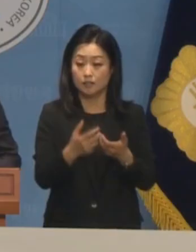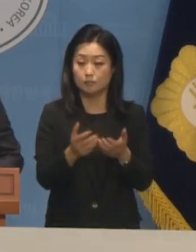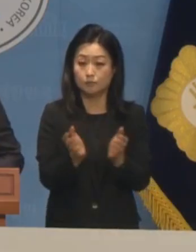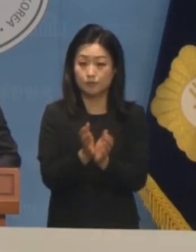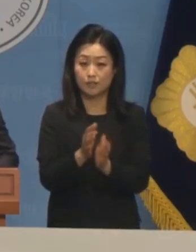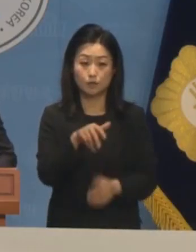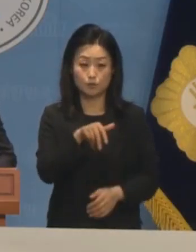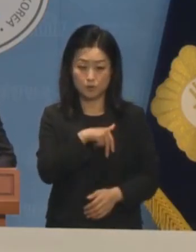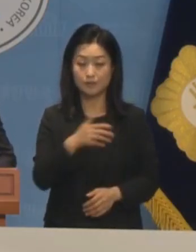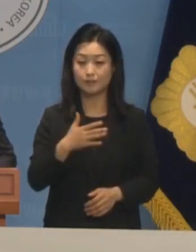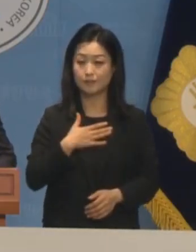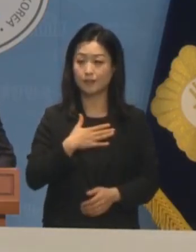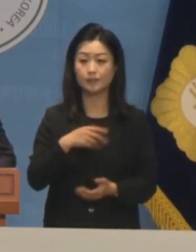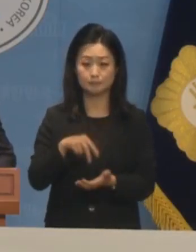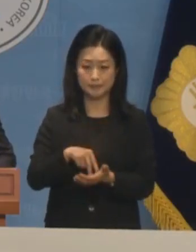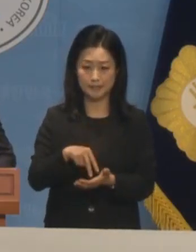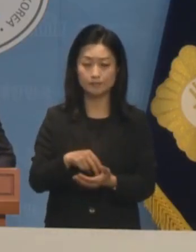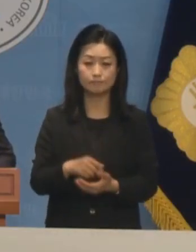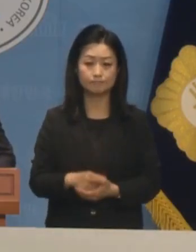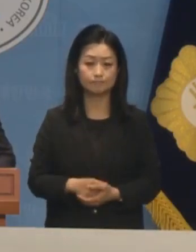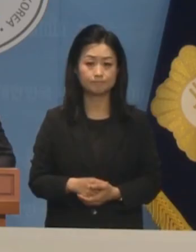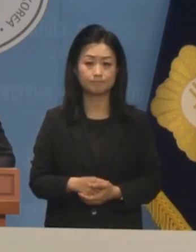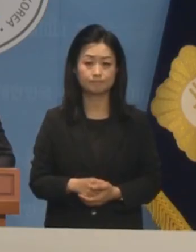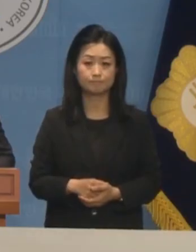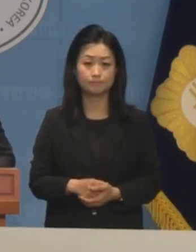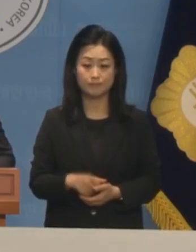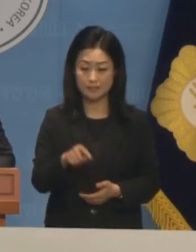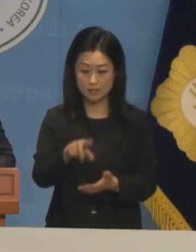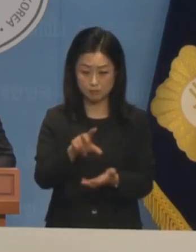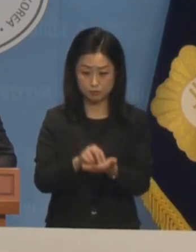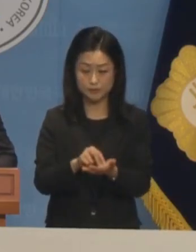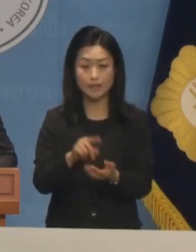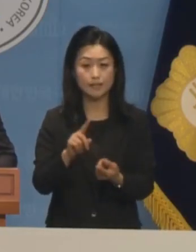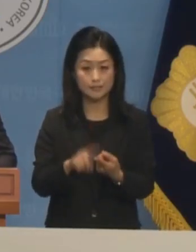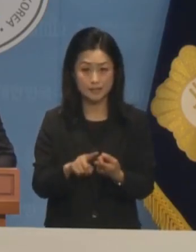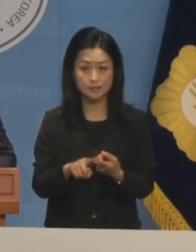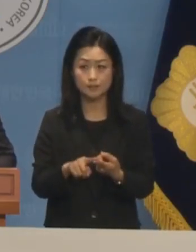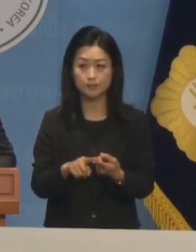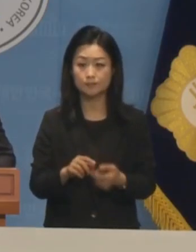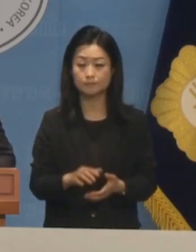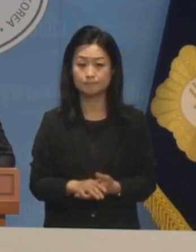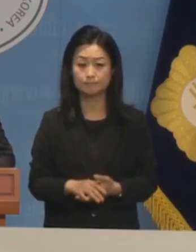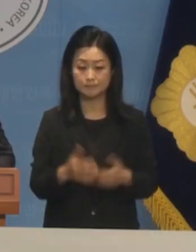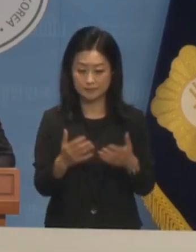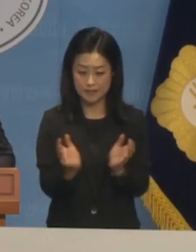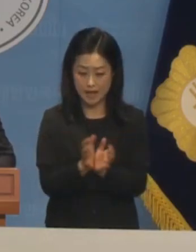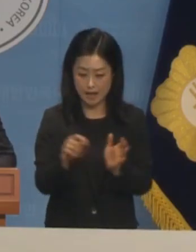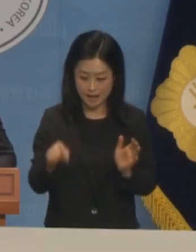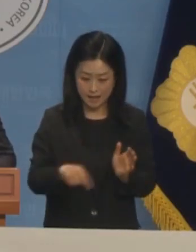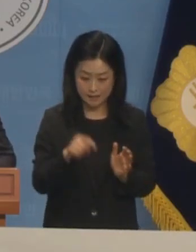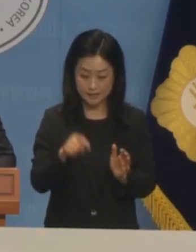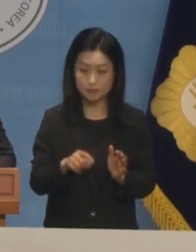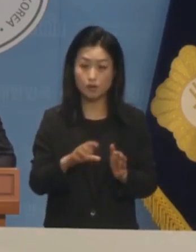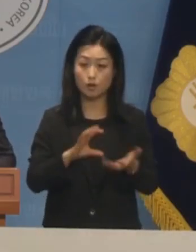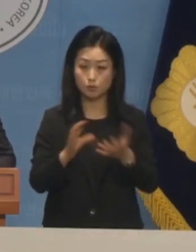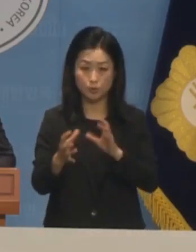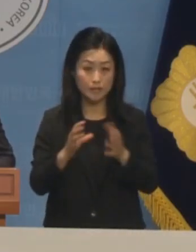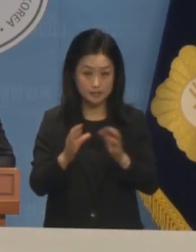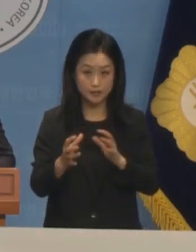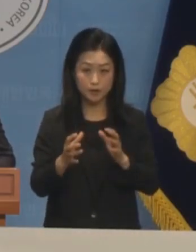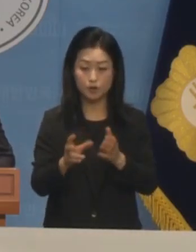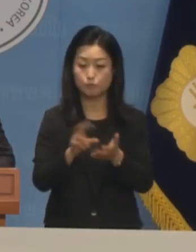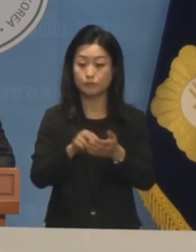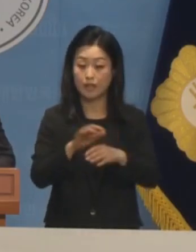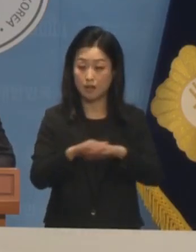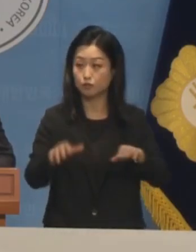민주당 국회의원으로서 민주당이 이 문제를 당 차원에서 반드시 근본적으로 해결할